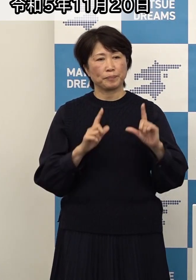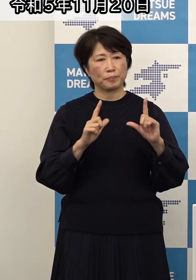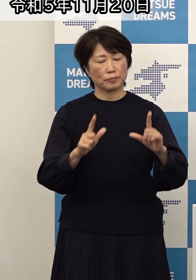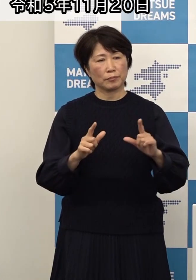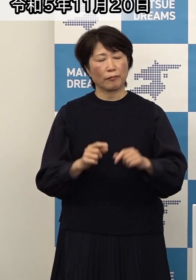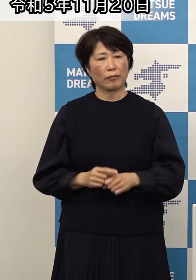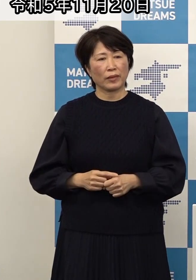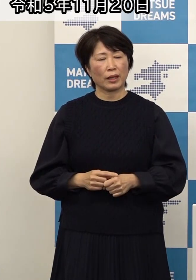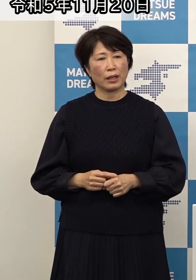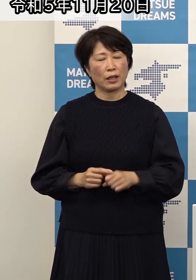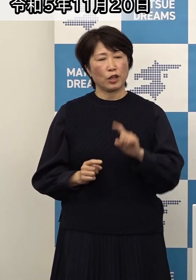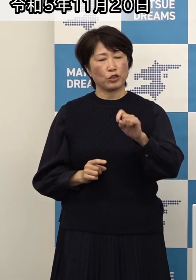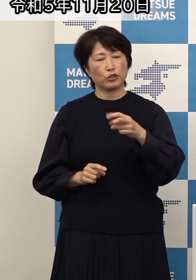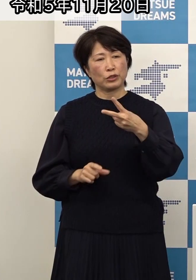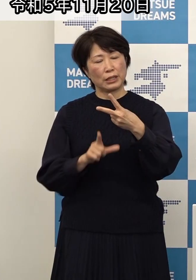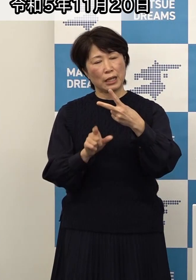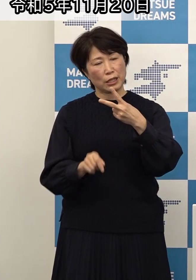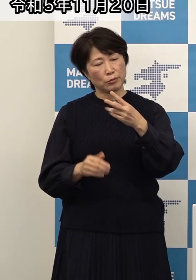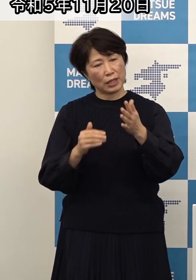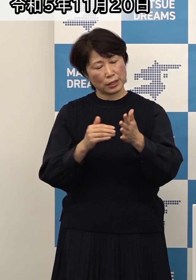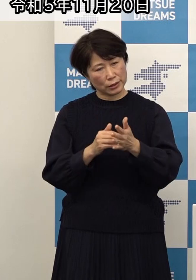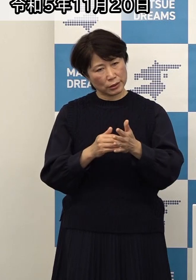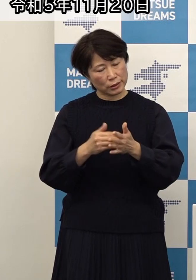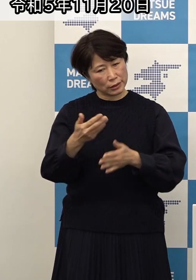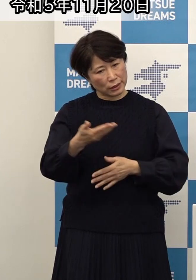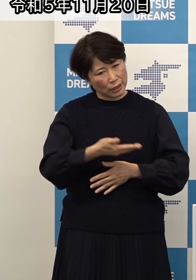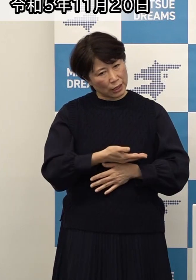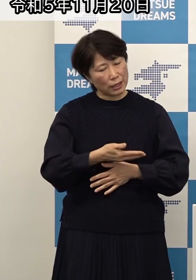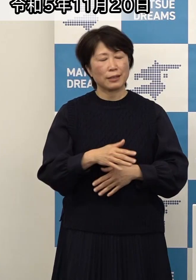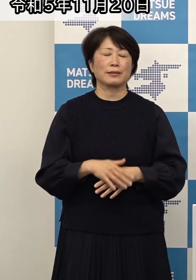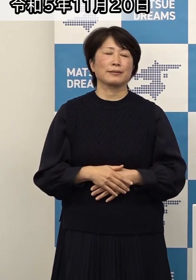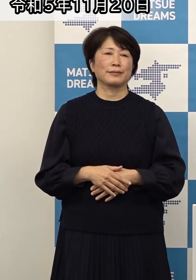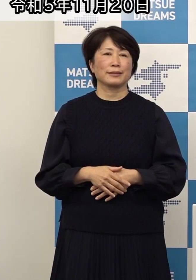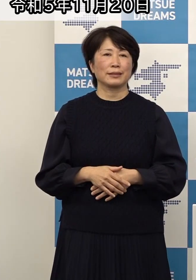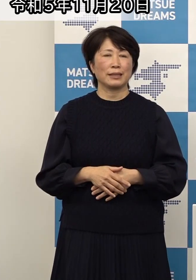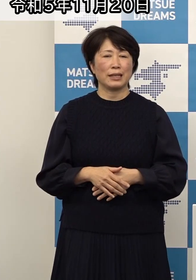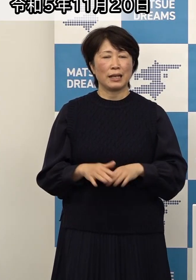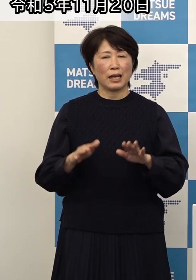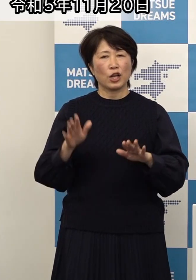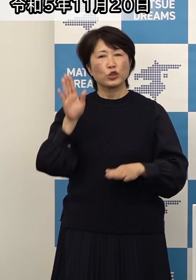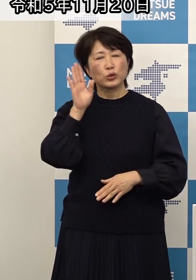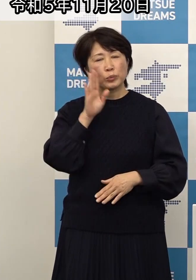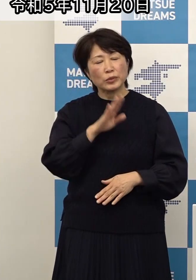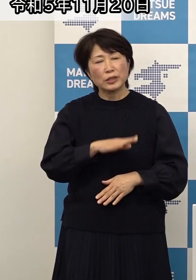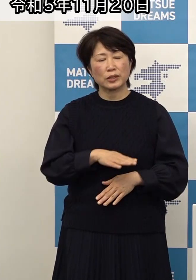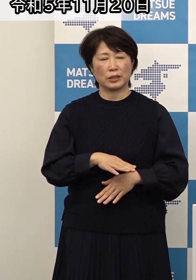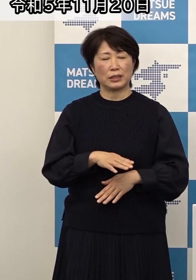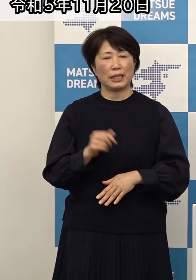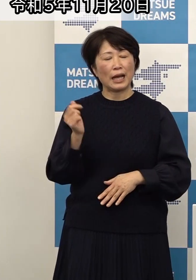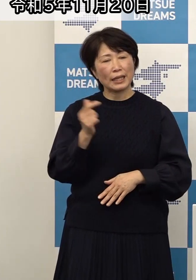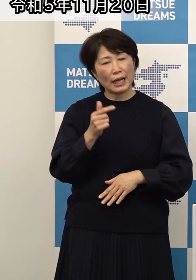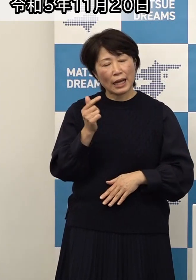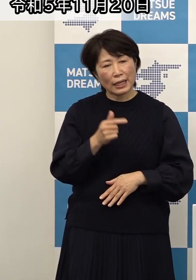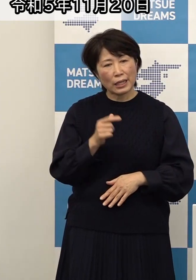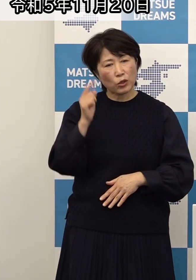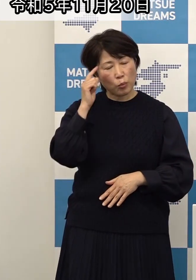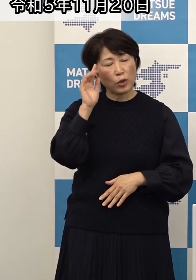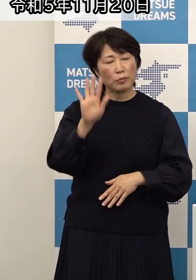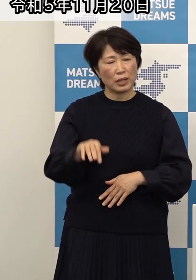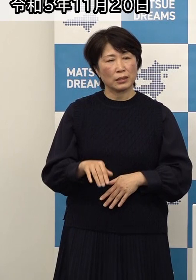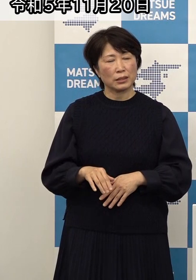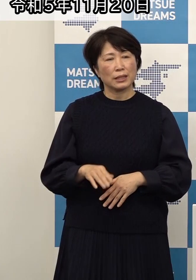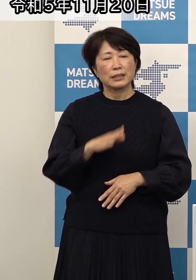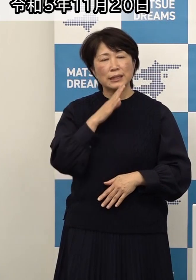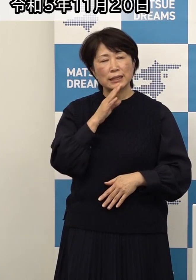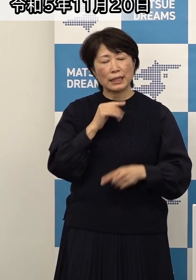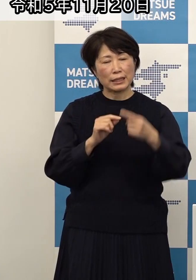年内っていう方針は今でも変わらず、 可及的速やかにというふうに思ってますので、1月14日が実際市畑百貨店の閉店